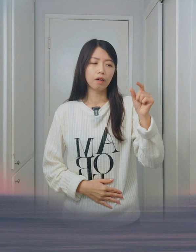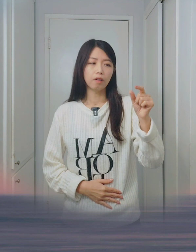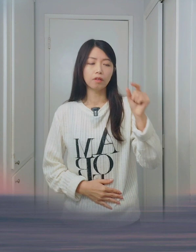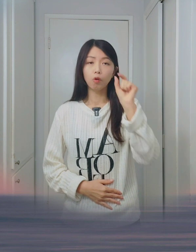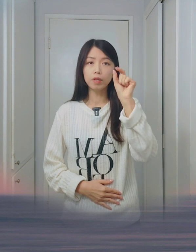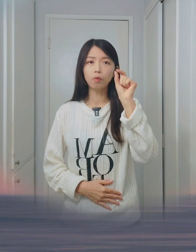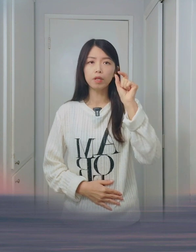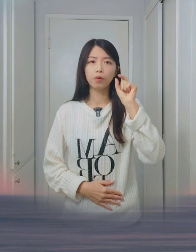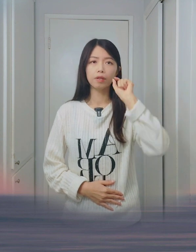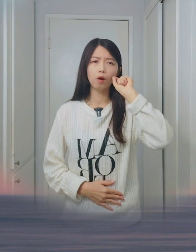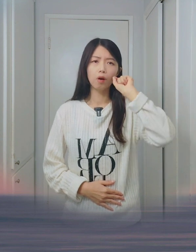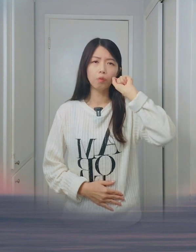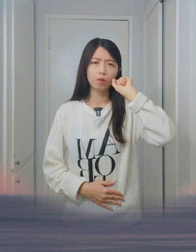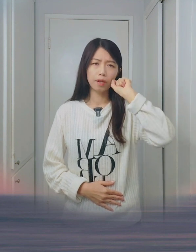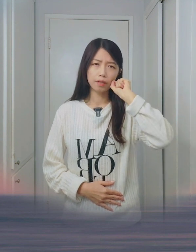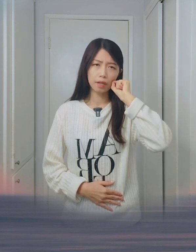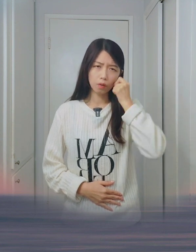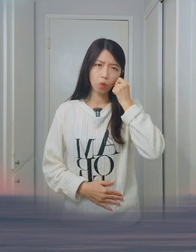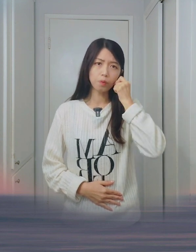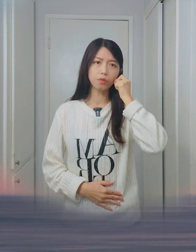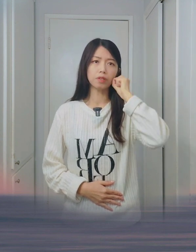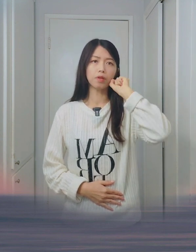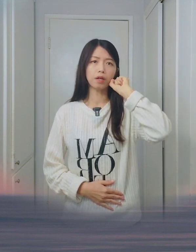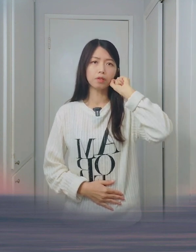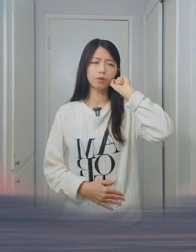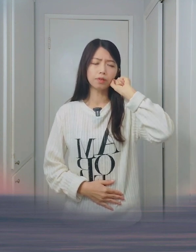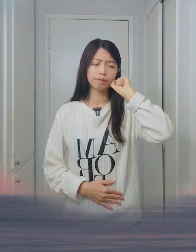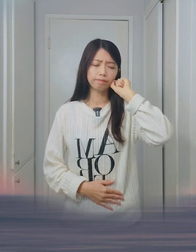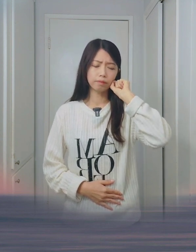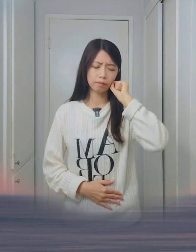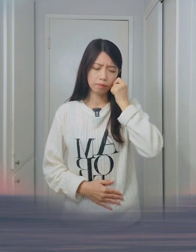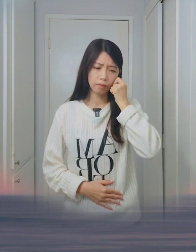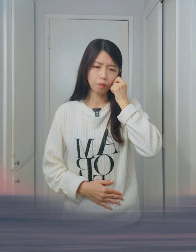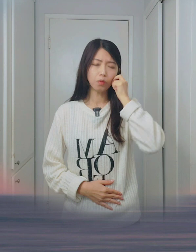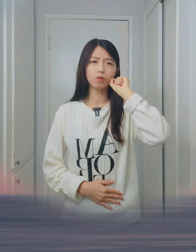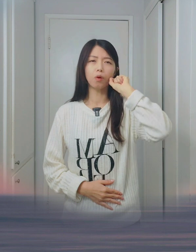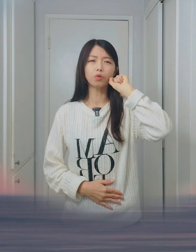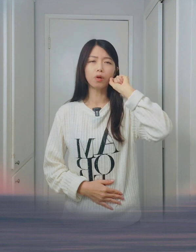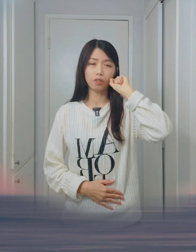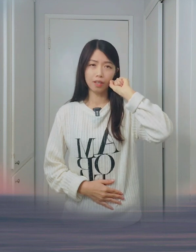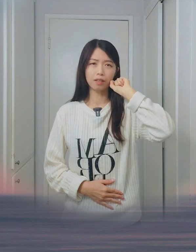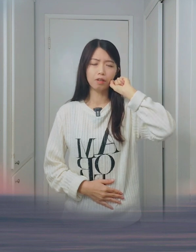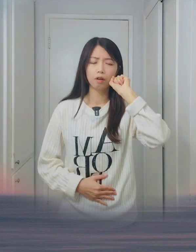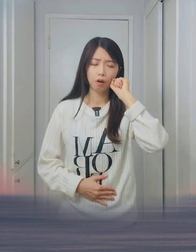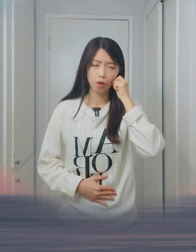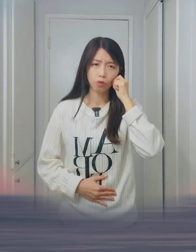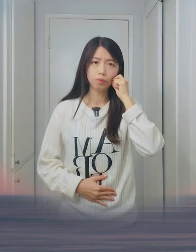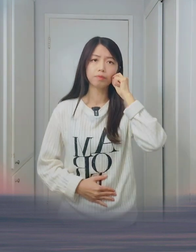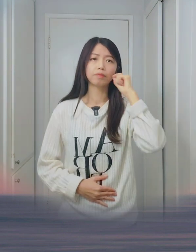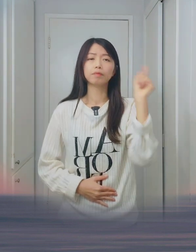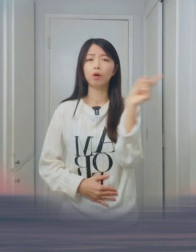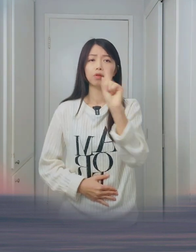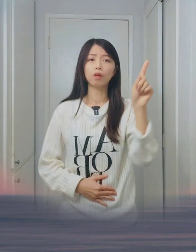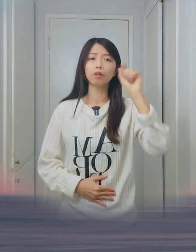역경은 엄지검지를 이용해서 볼을 살짝 꼬집어 주신다고 생각하시고 표정이 좀 어두워져야 되겠죠.